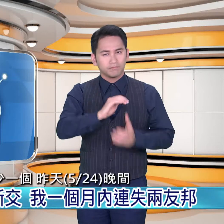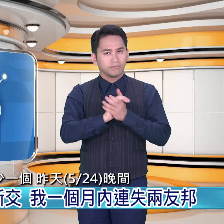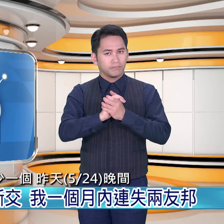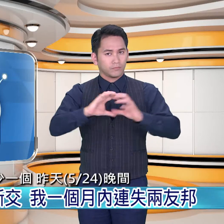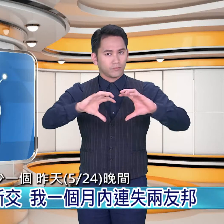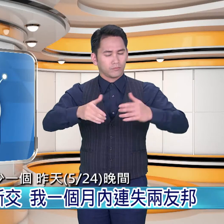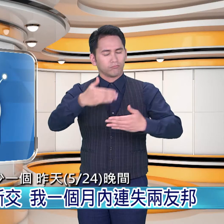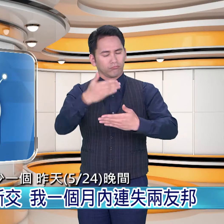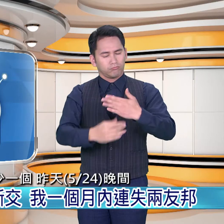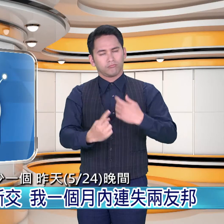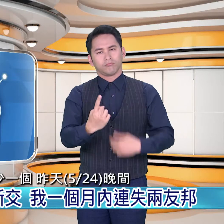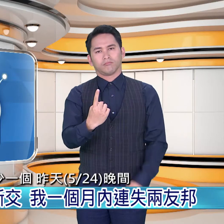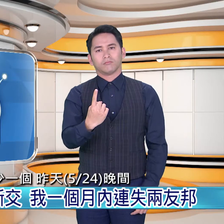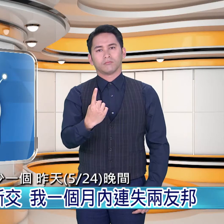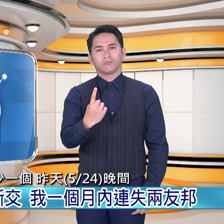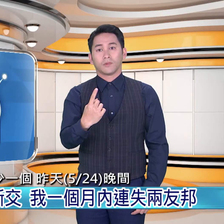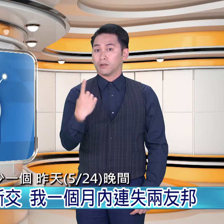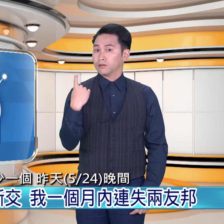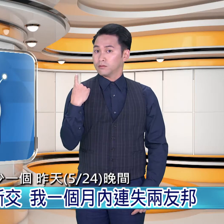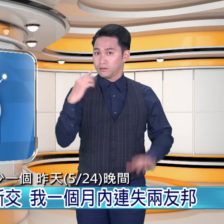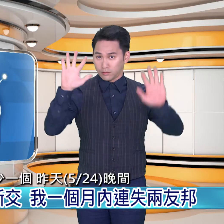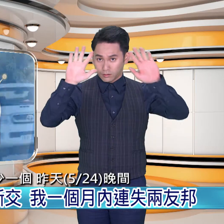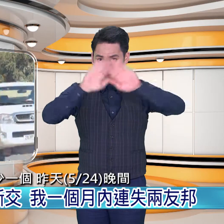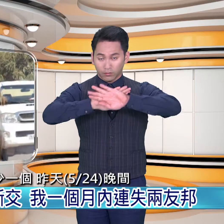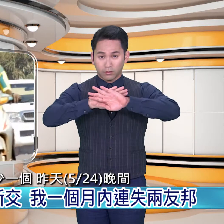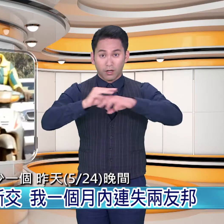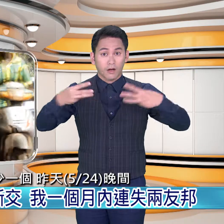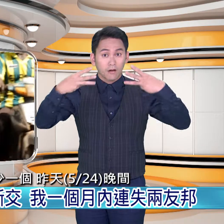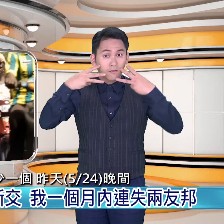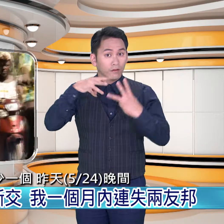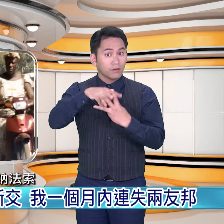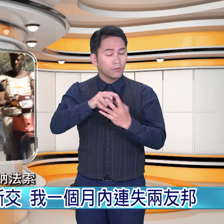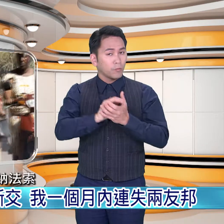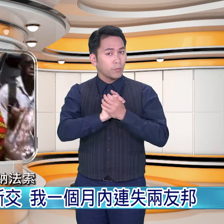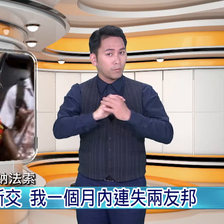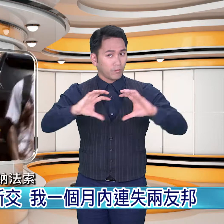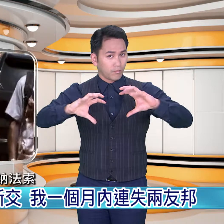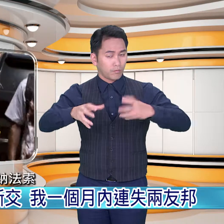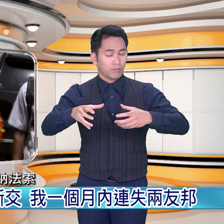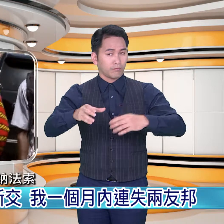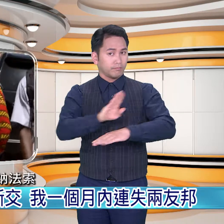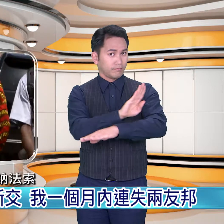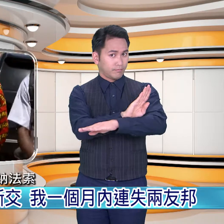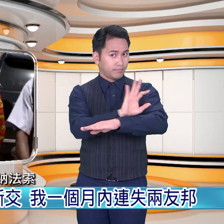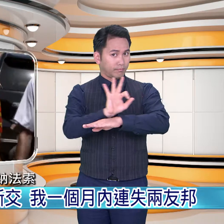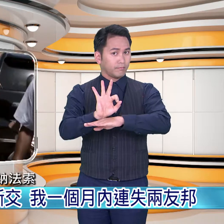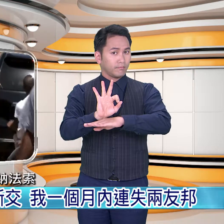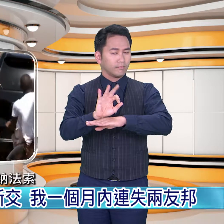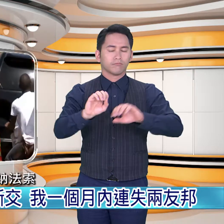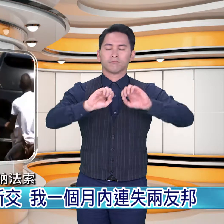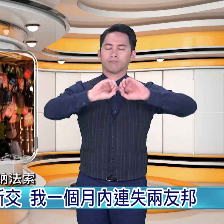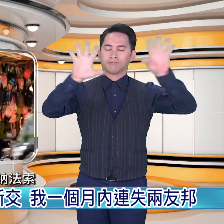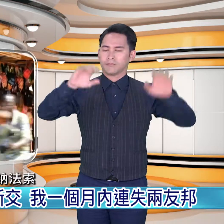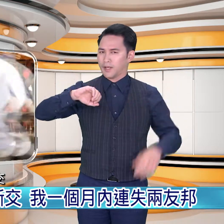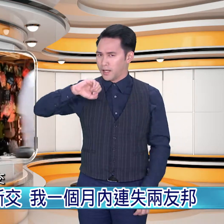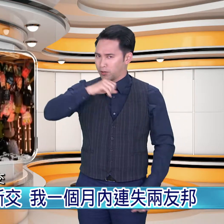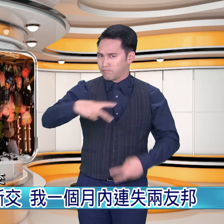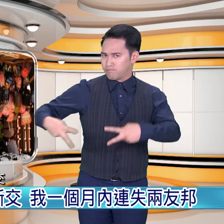台湾邦交国又少一个。昨天晚间，非洲友邦布吉纳法索宣布